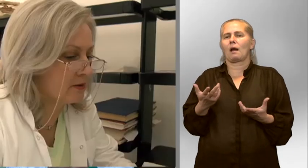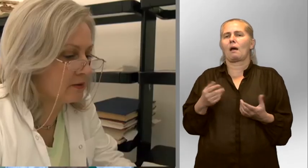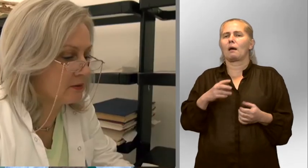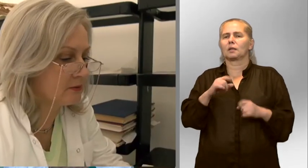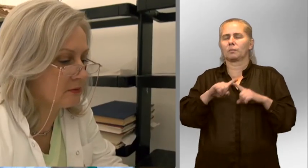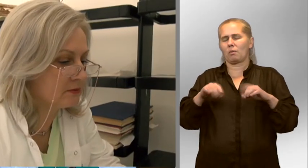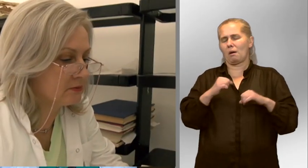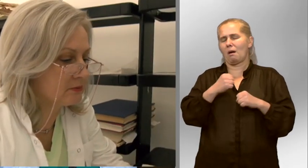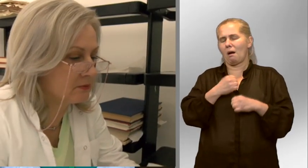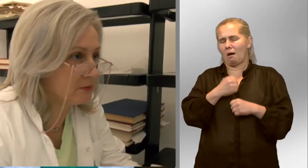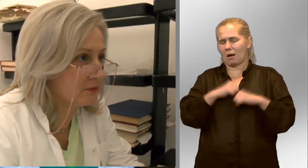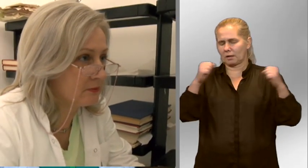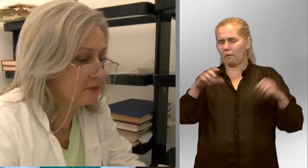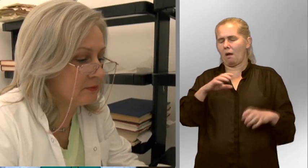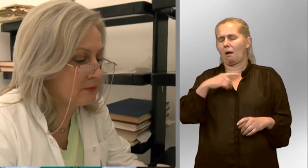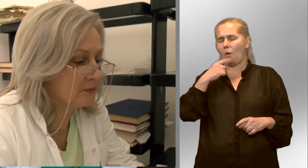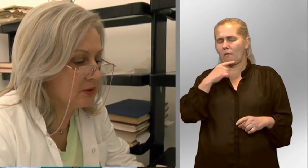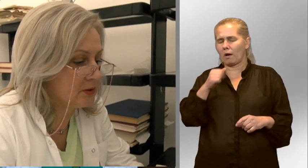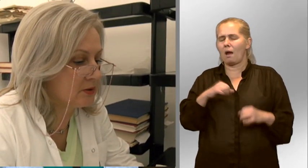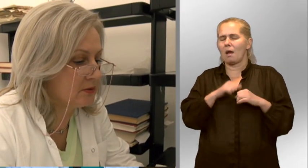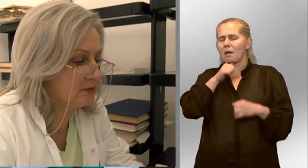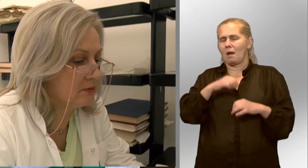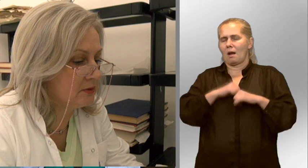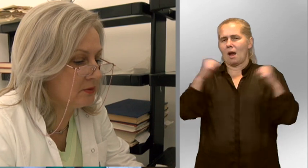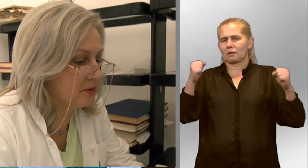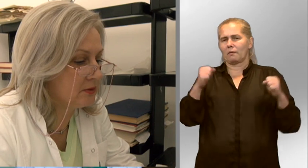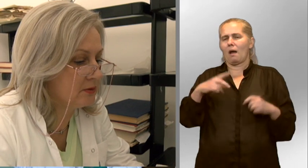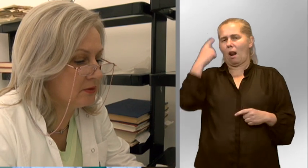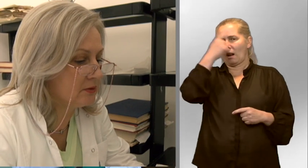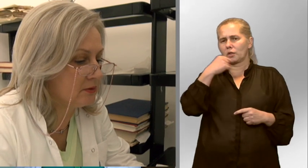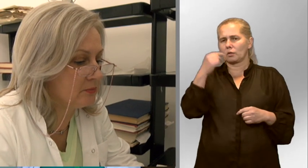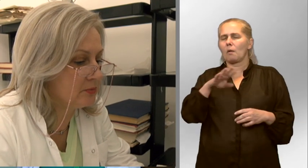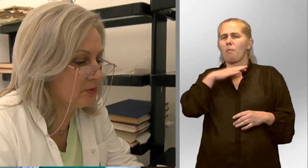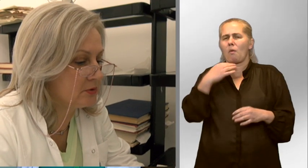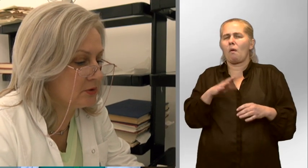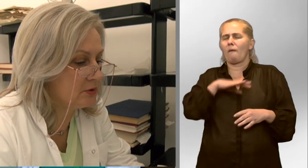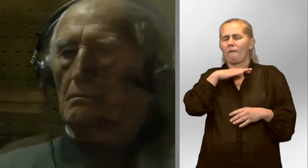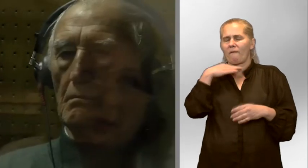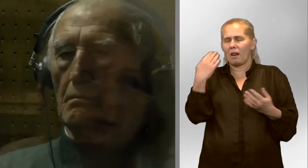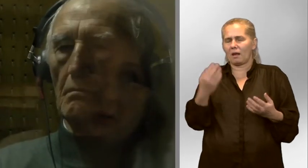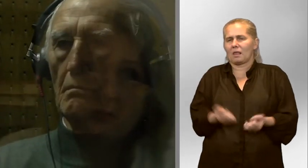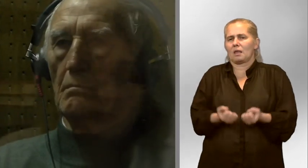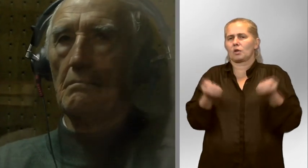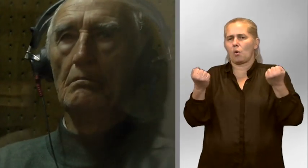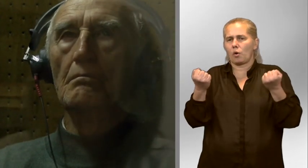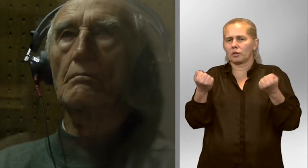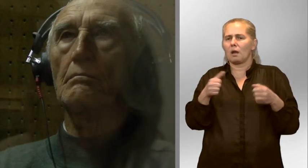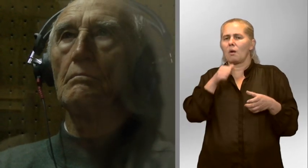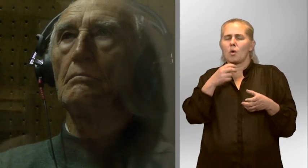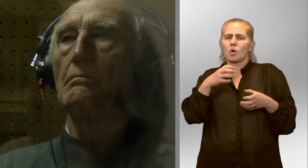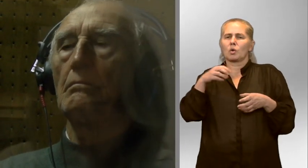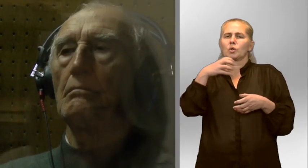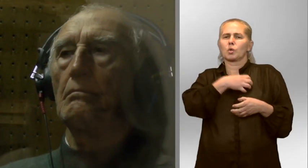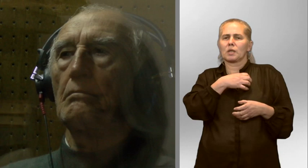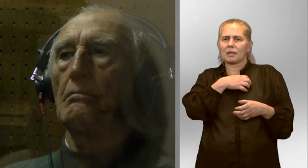nekom osobom, stvara, baš zbog razvoja govora i razvoja kompletne ličnosti, mnogo